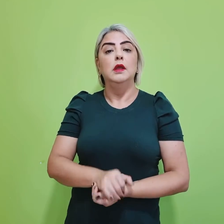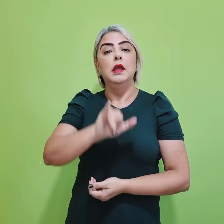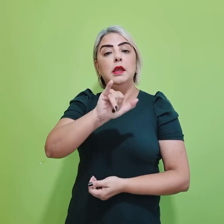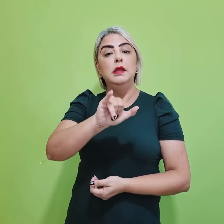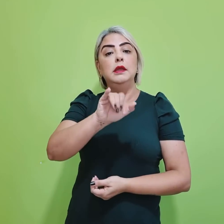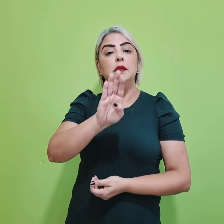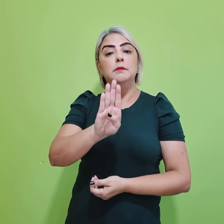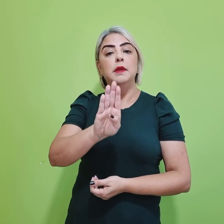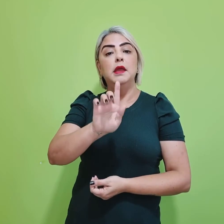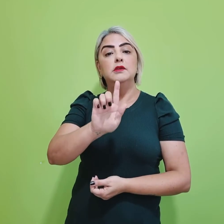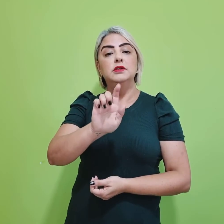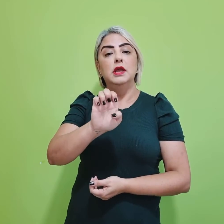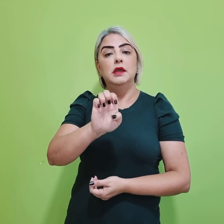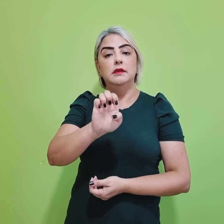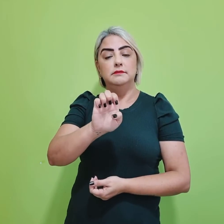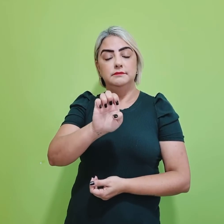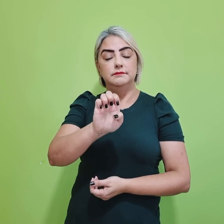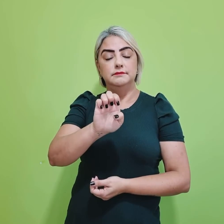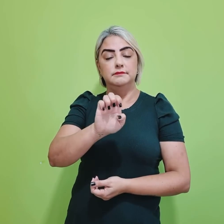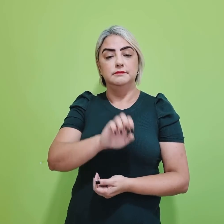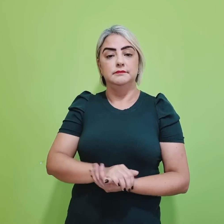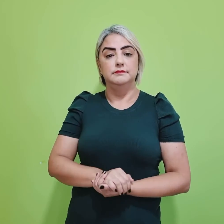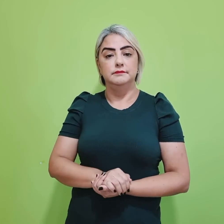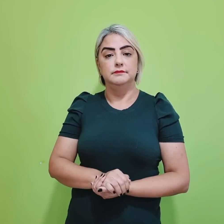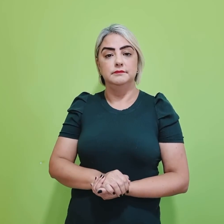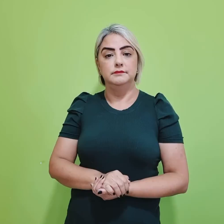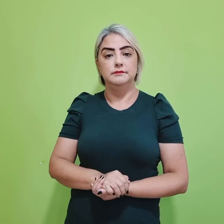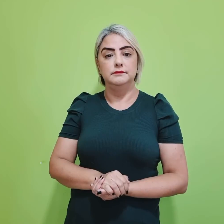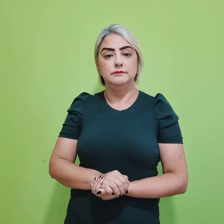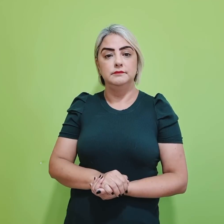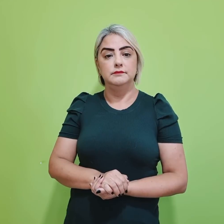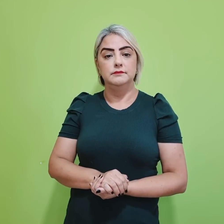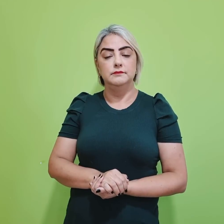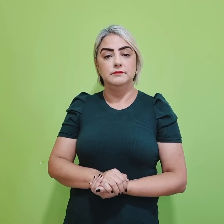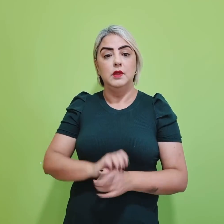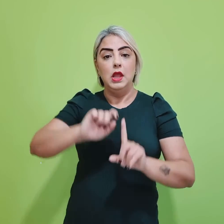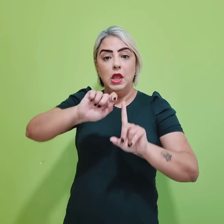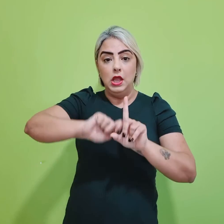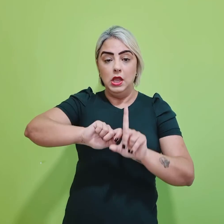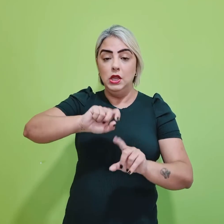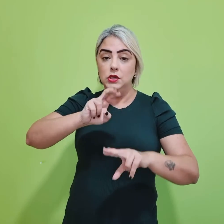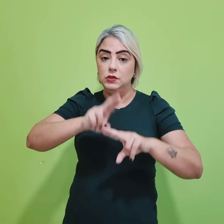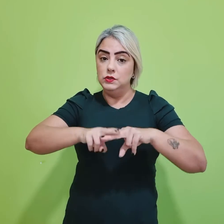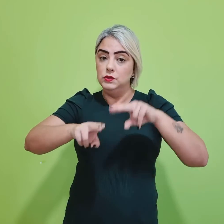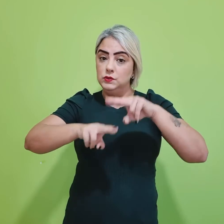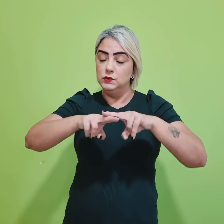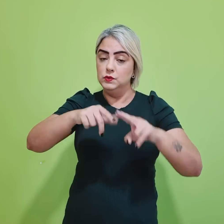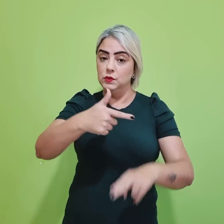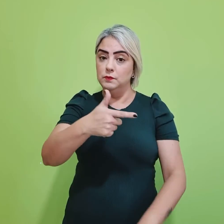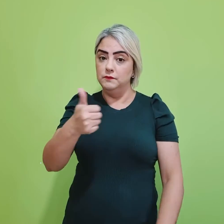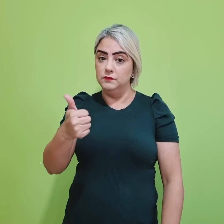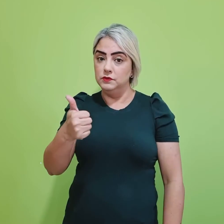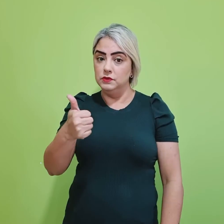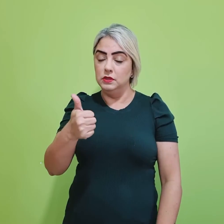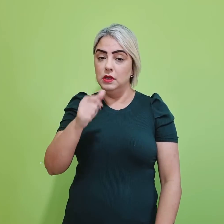Instituto Brasileiro de Geografia e Estatística. Em junho de 2021, a